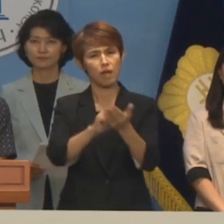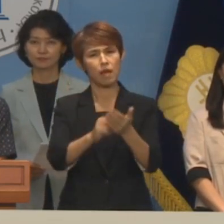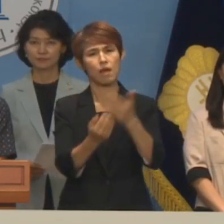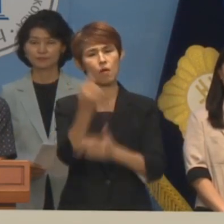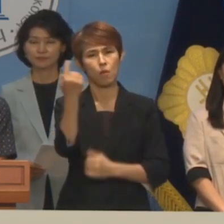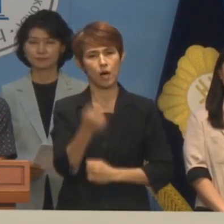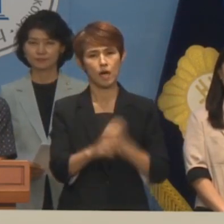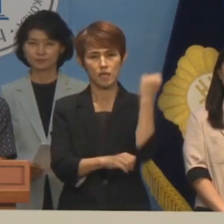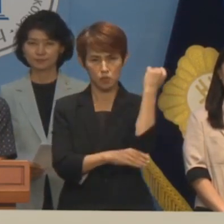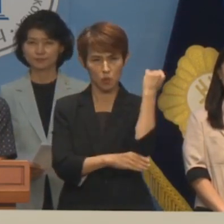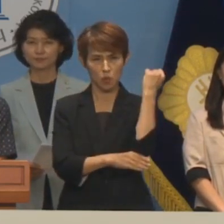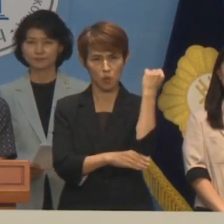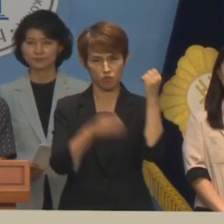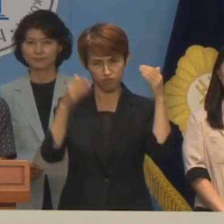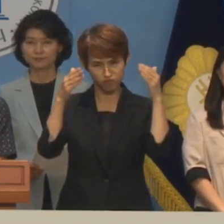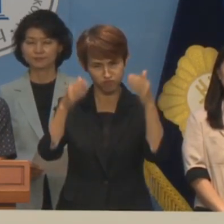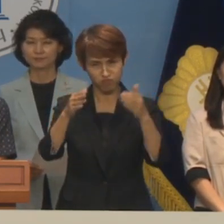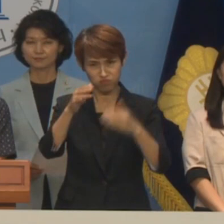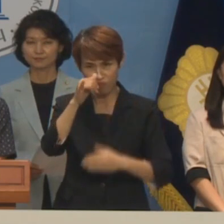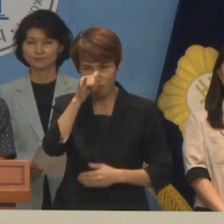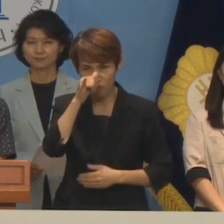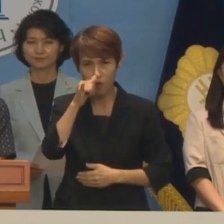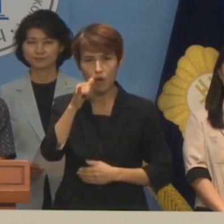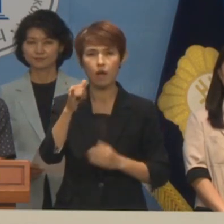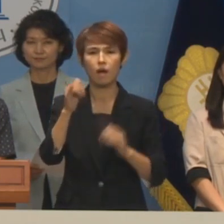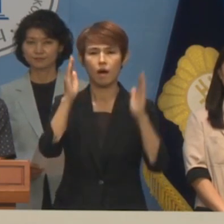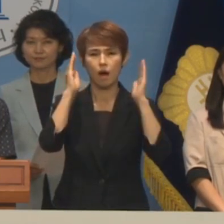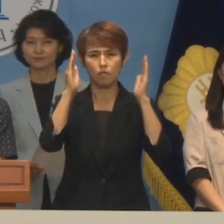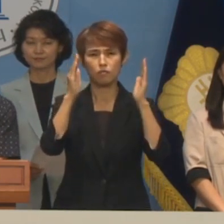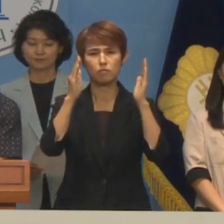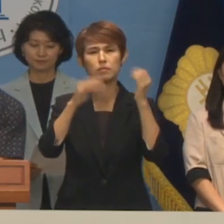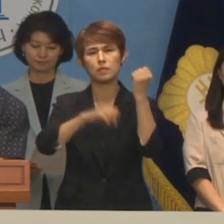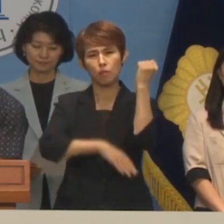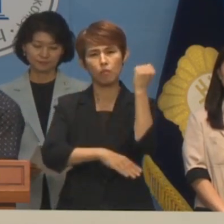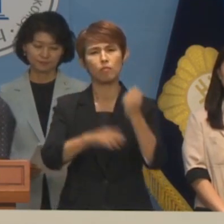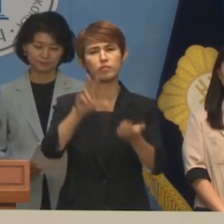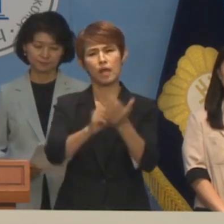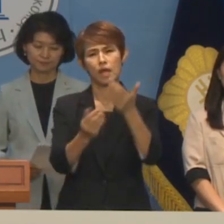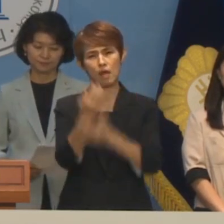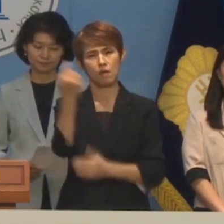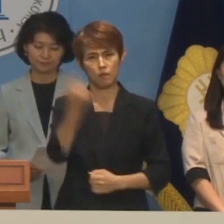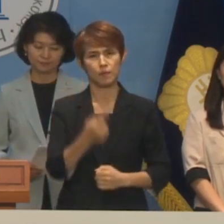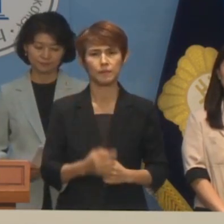기초 학문을 고사시키며 학문 생태계를 파괴한다.